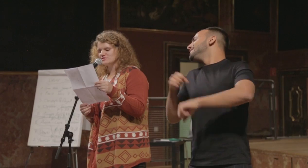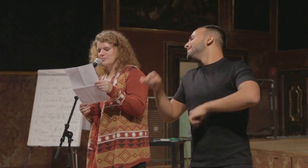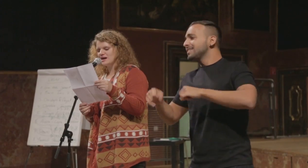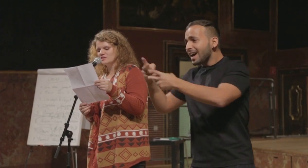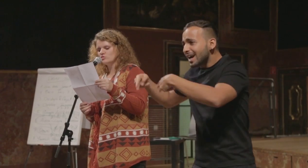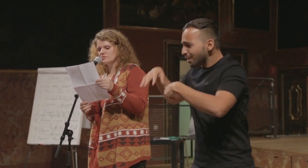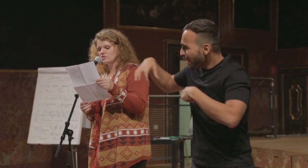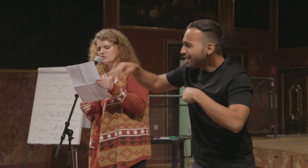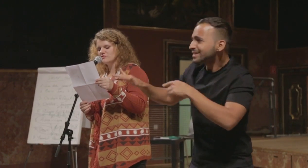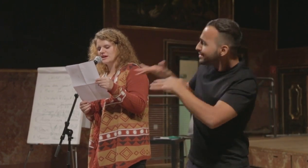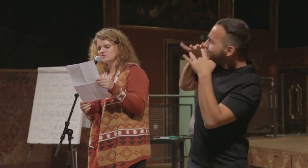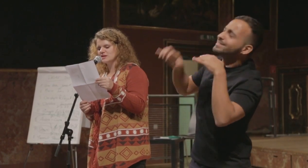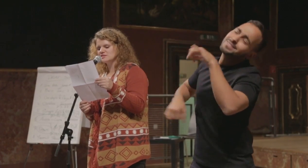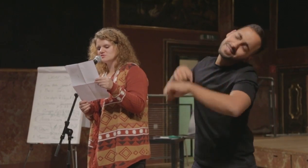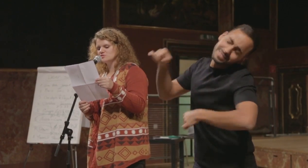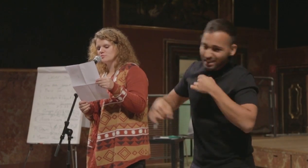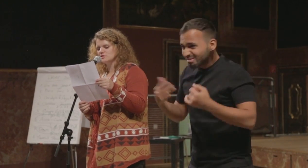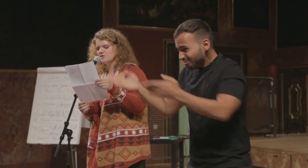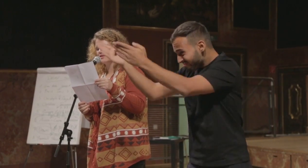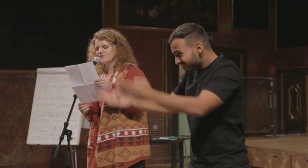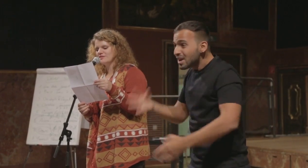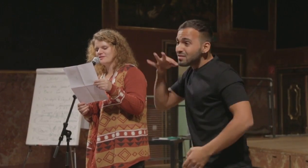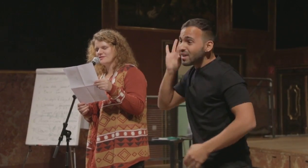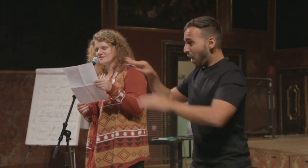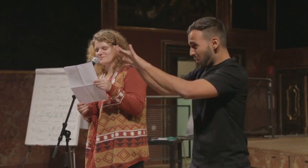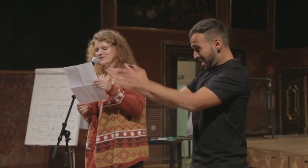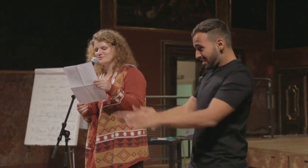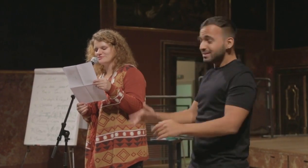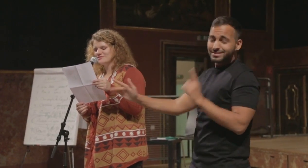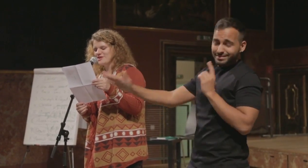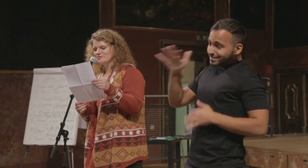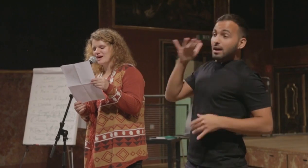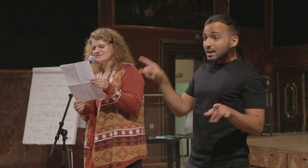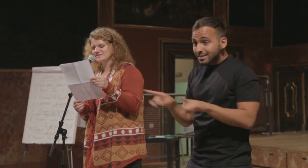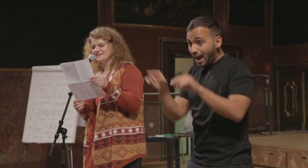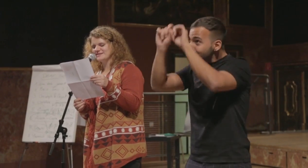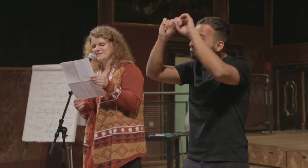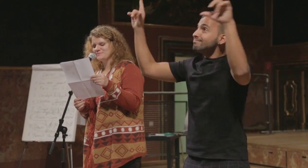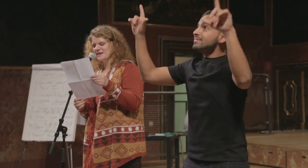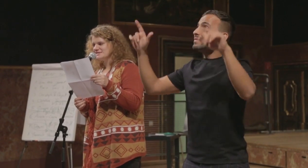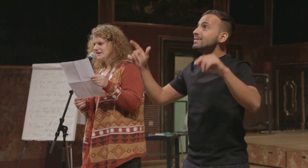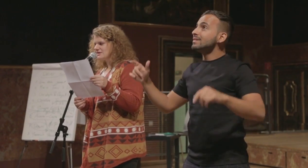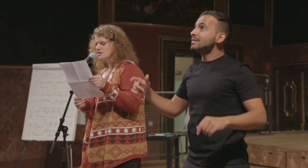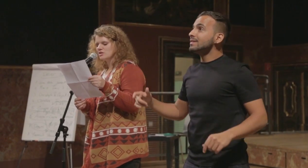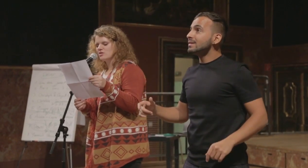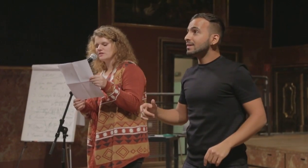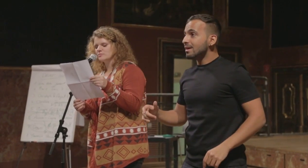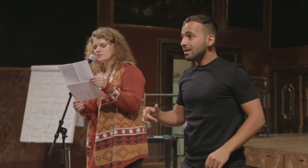aus gebratenen Nudeln mit Hühnerfleisch und Glashaustulpen aus Holland. Das magst du. Du magst, wie sie riecht. Sie trägt auch immer Norweger-Pullis